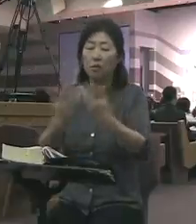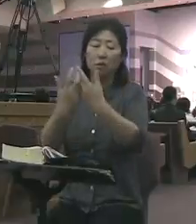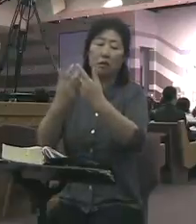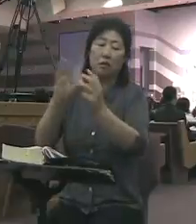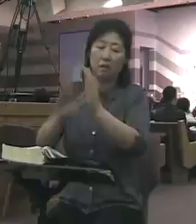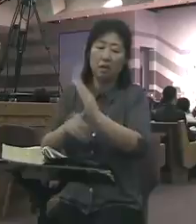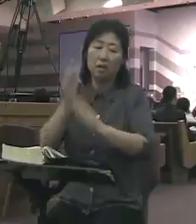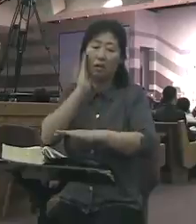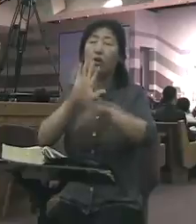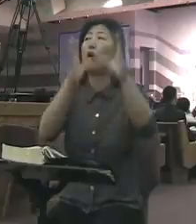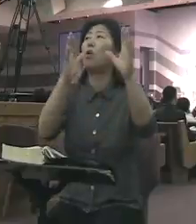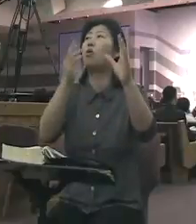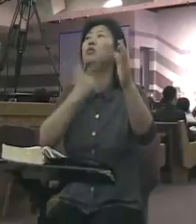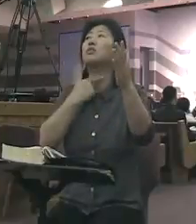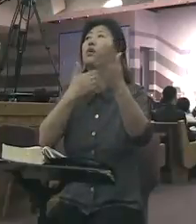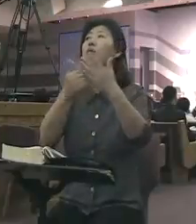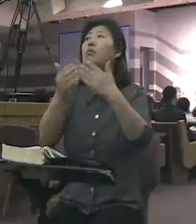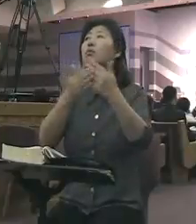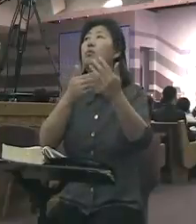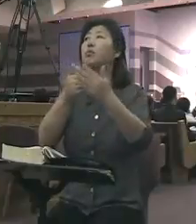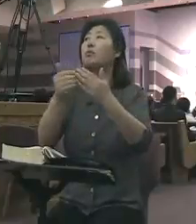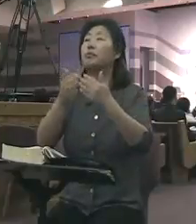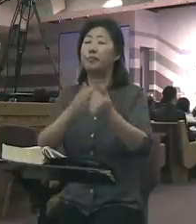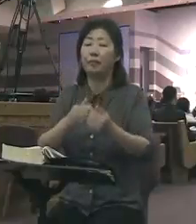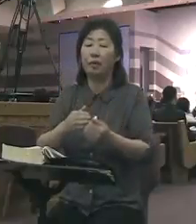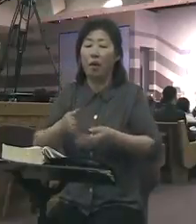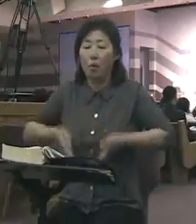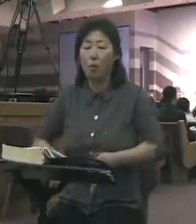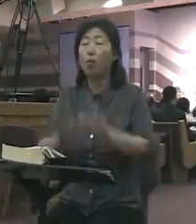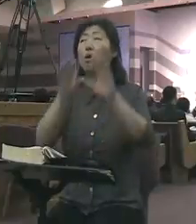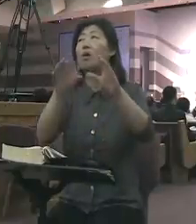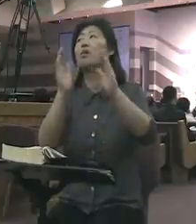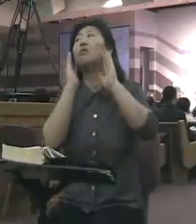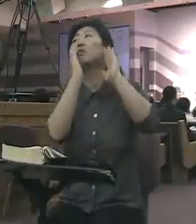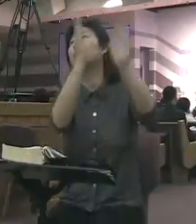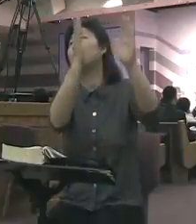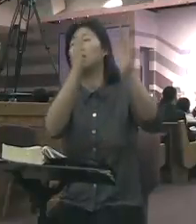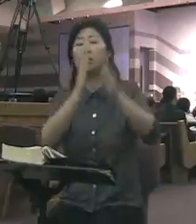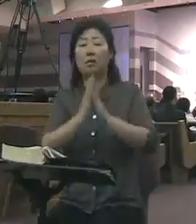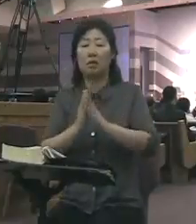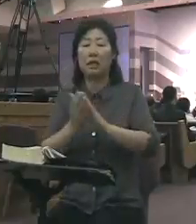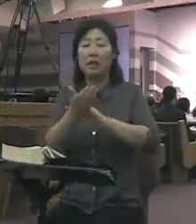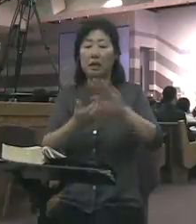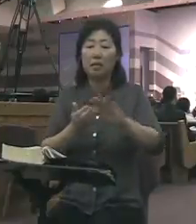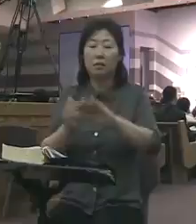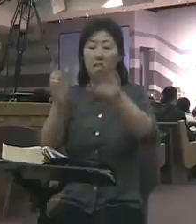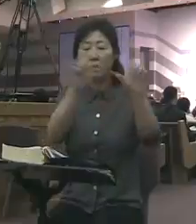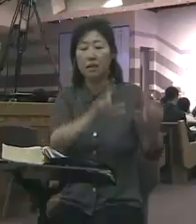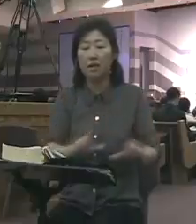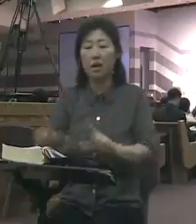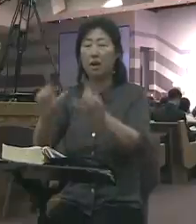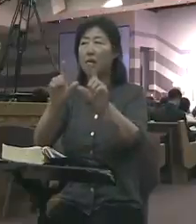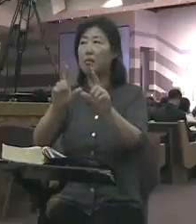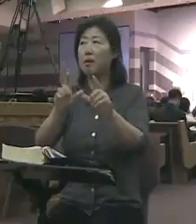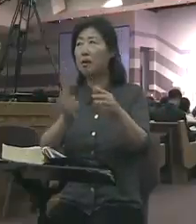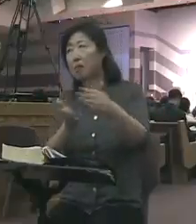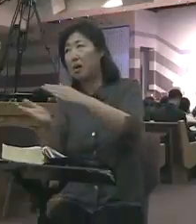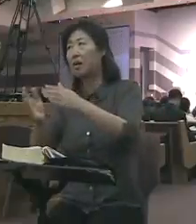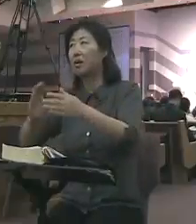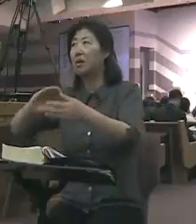되는데 그 천국을 향해 그 본향을 향해 이미 나의 삶의 방향이 틀어졌고 나의 삶의 새로운